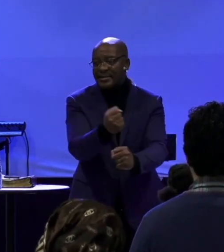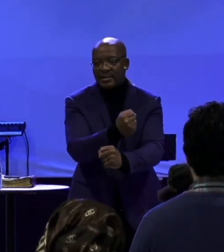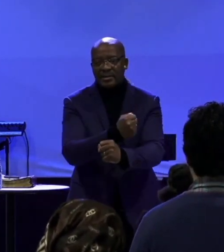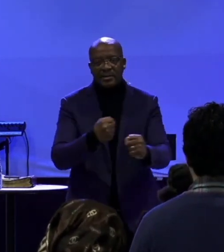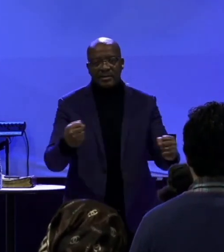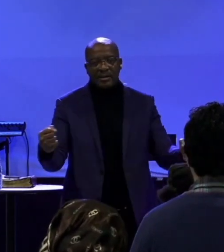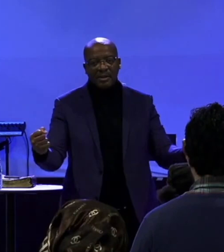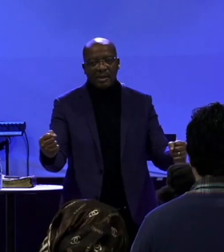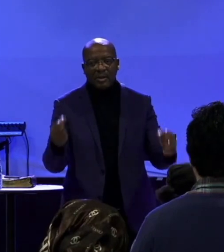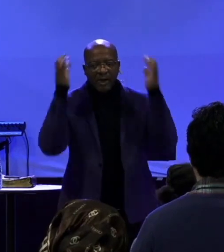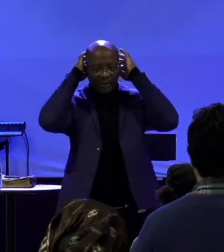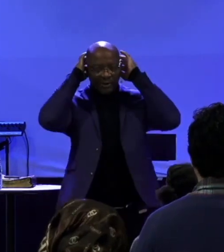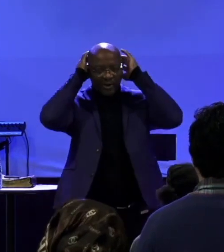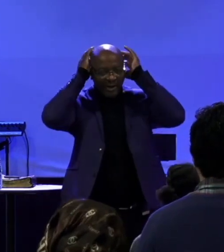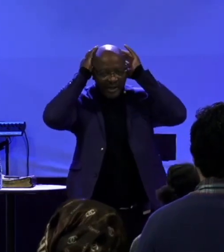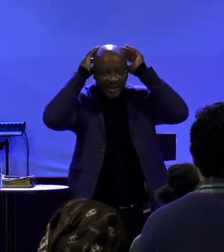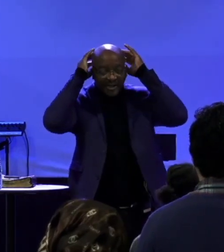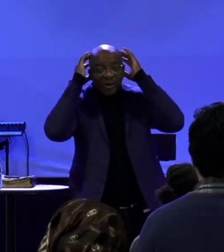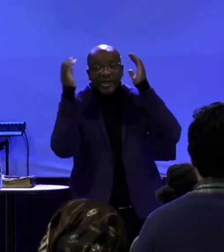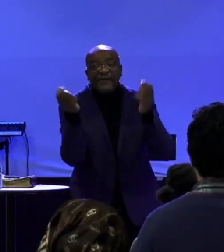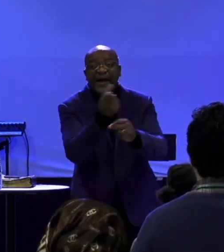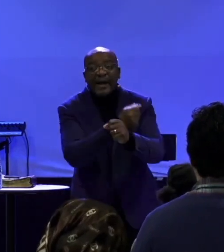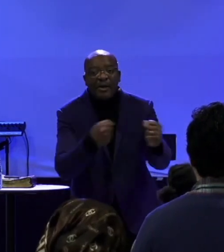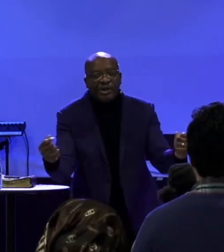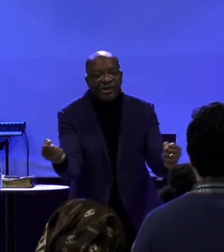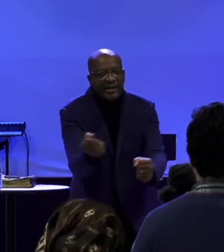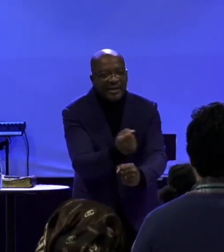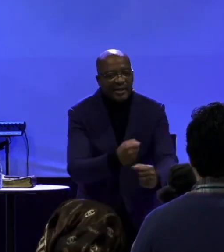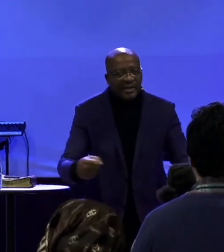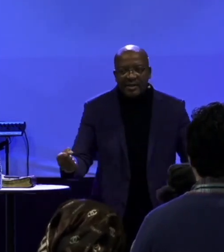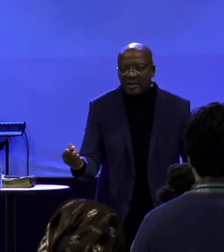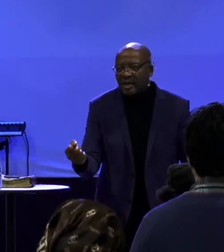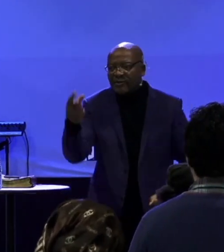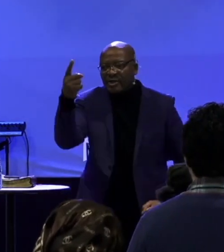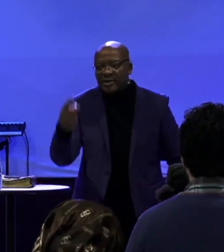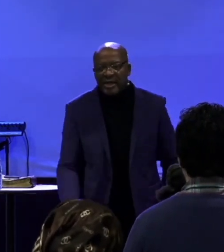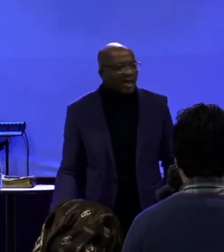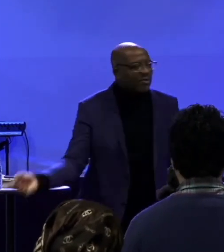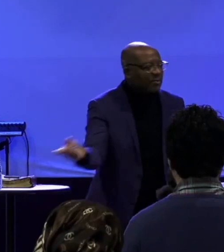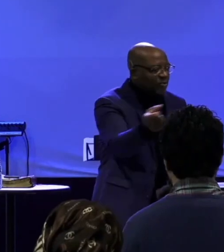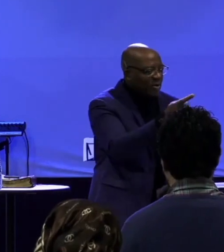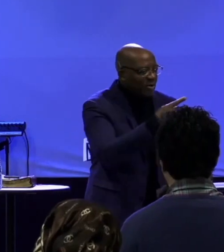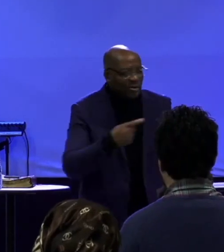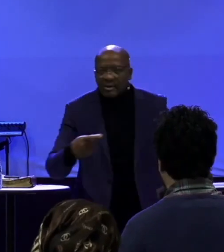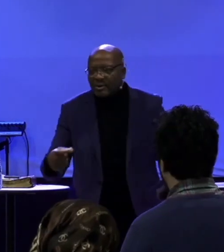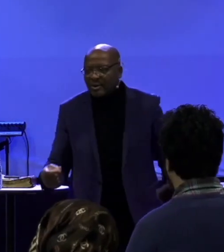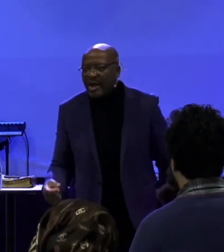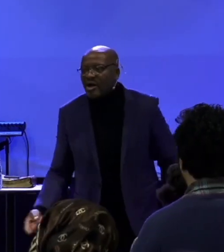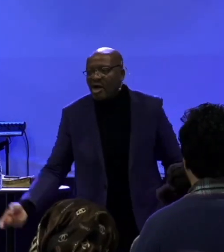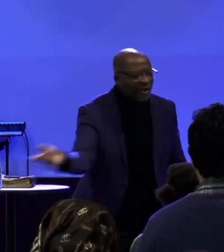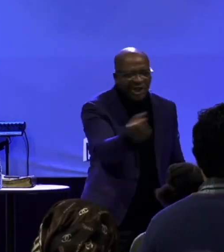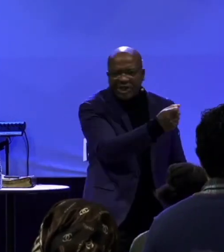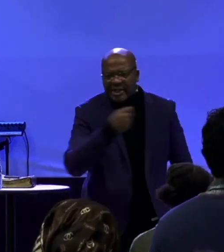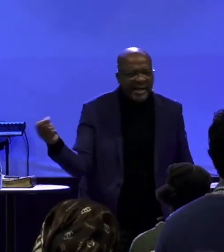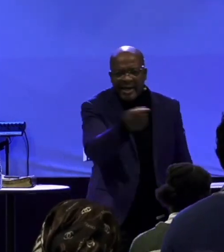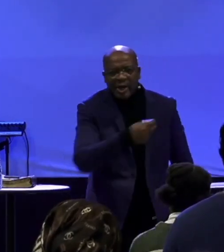Il va l'enchaîner. Waouh, non. Il va l'enchaîner. Vous entendez? Un